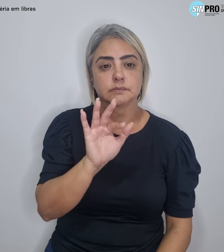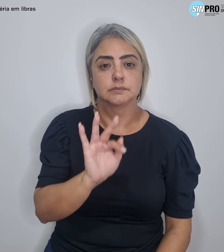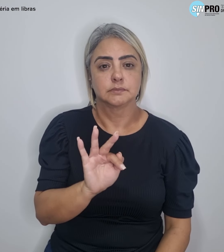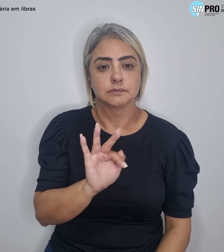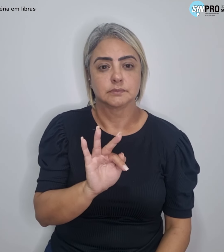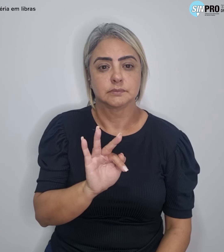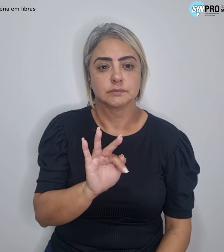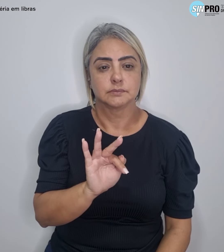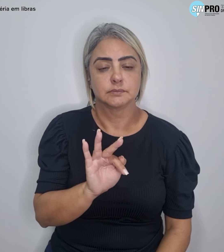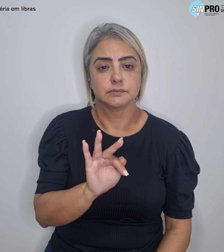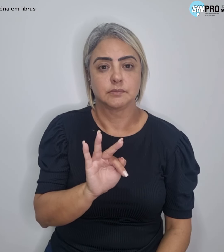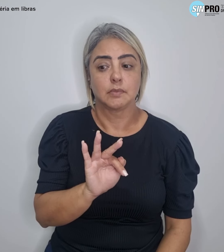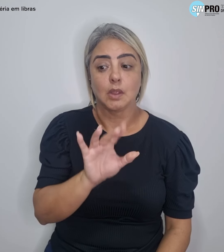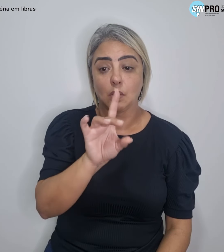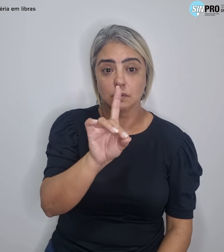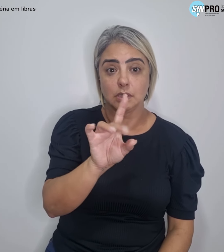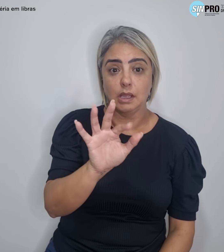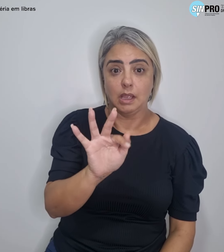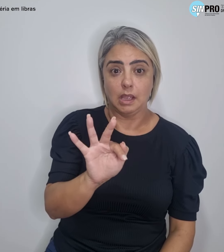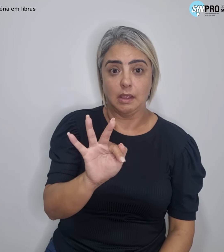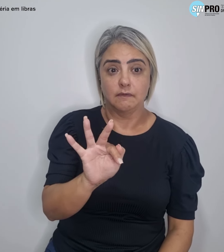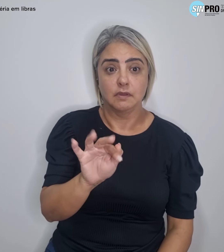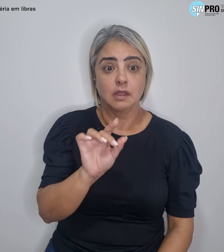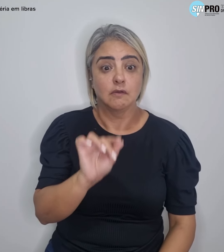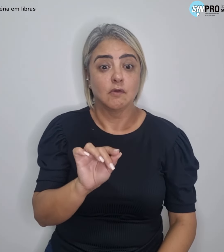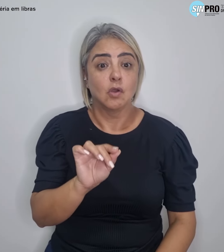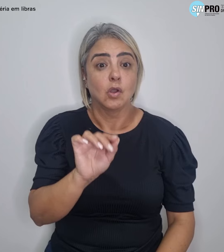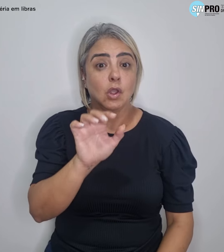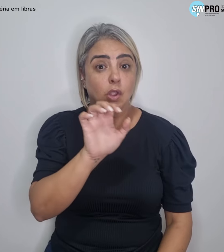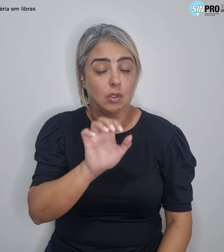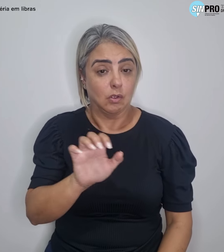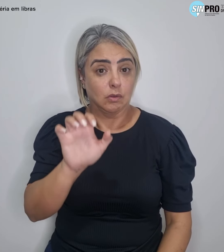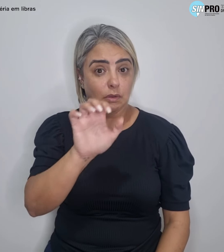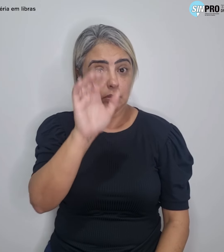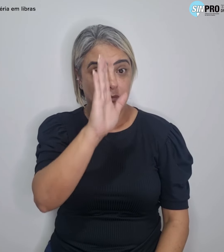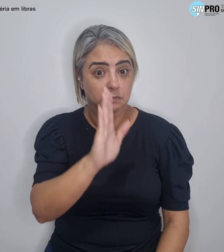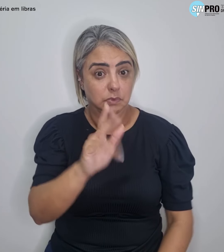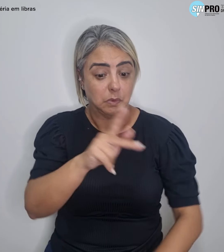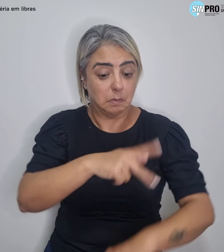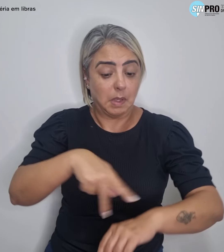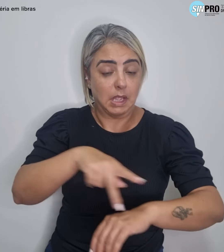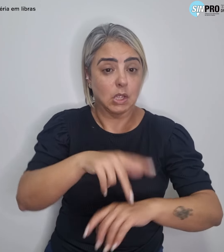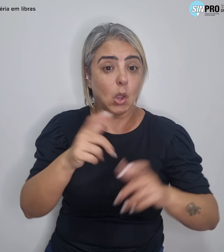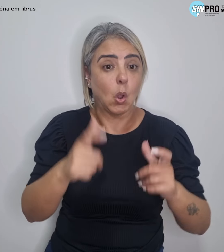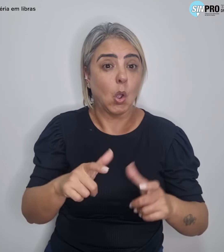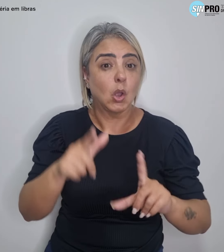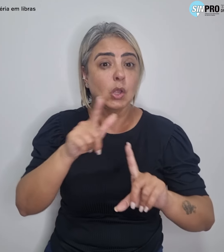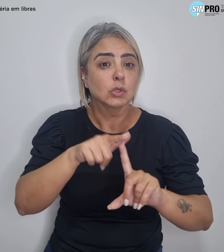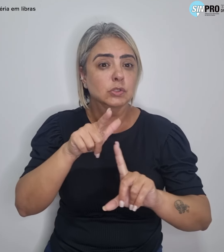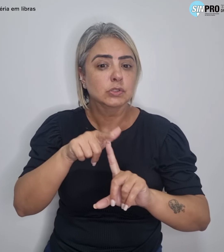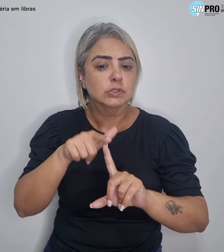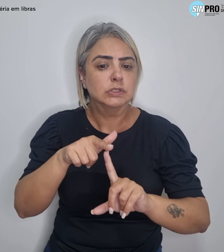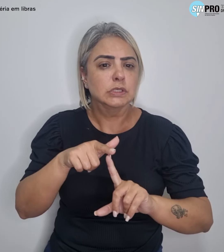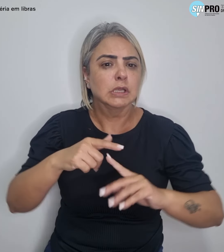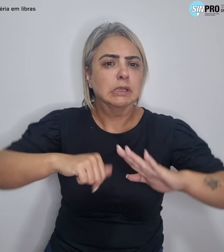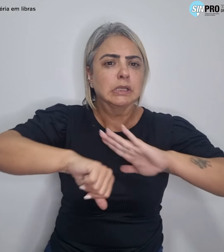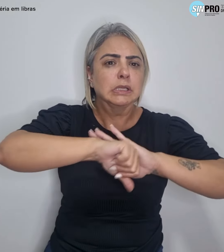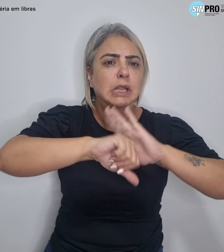O Distrito Federal foi uma das unidades da federação onde esse tipo de crime mais cresceu no ano